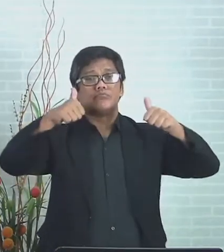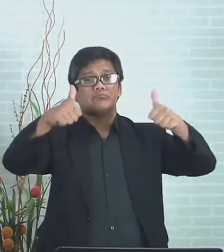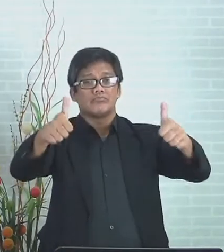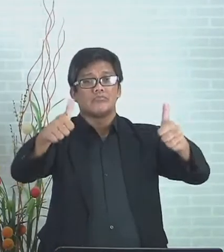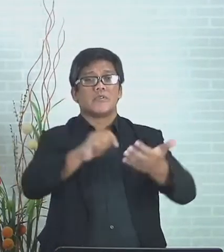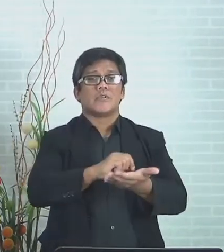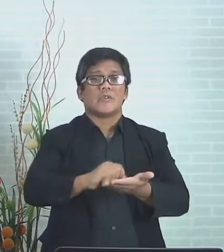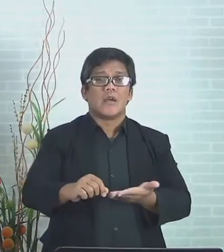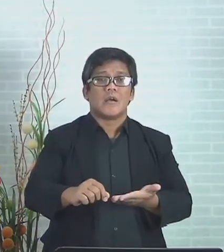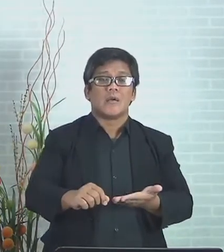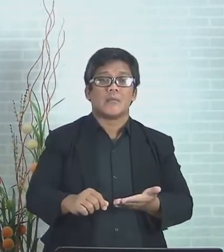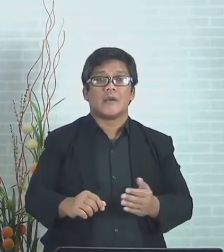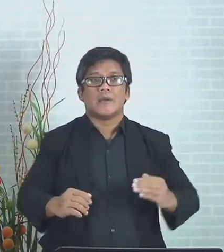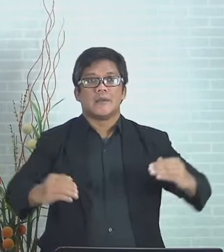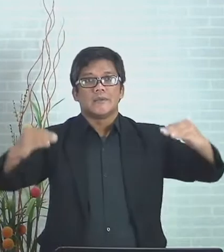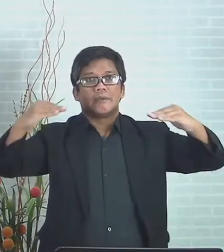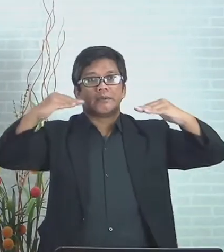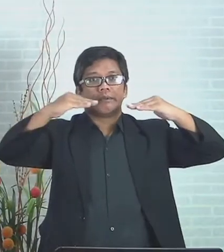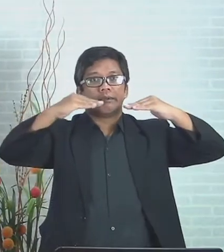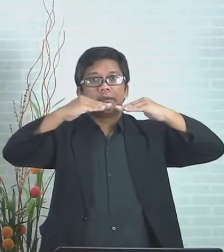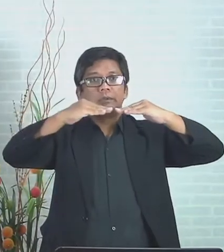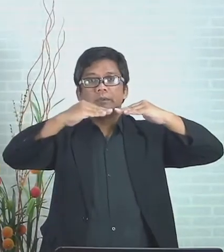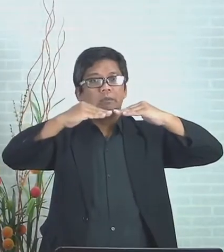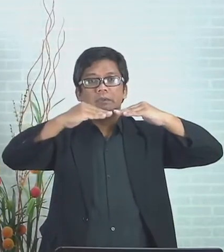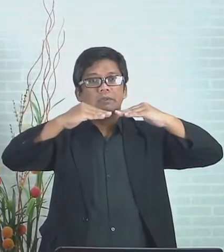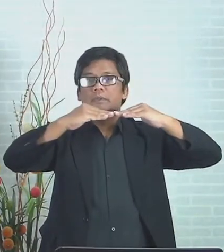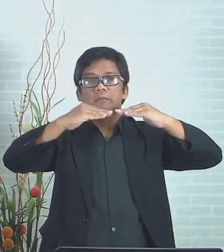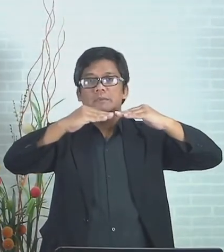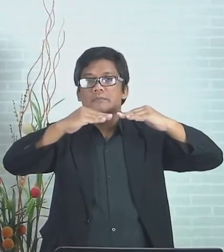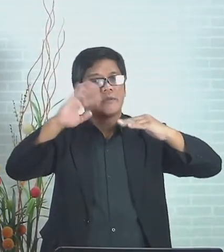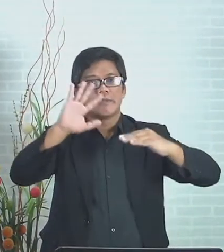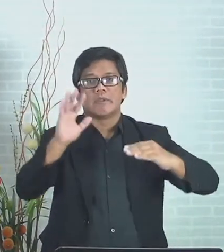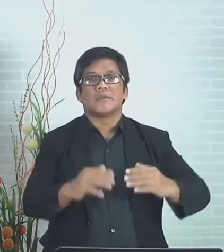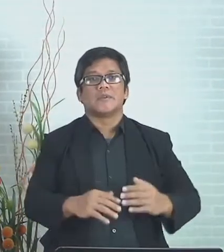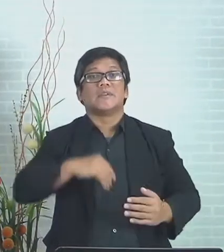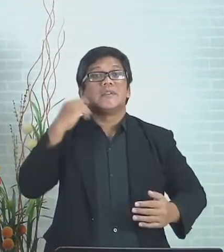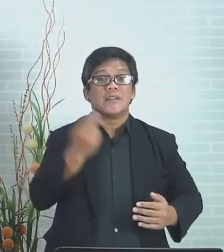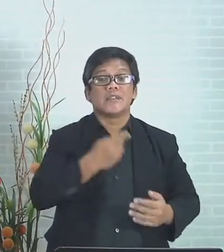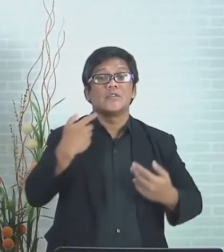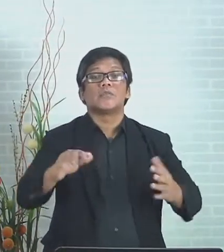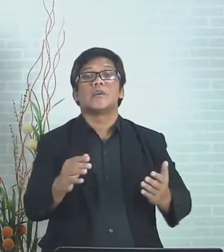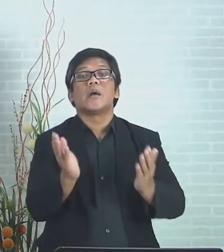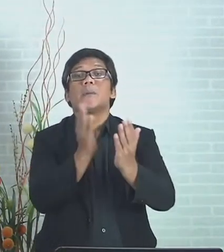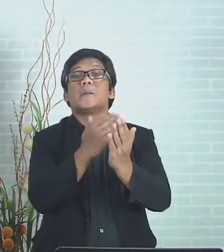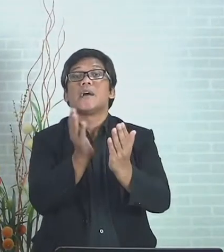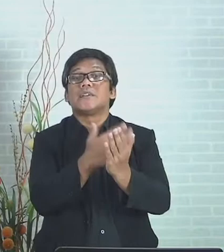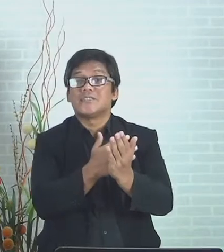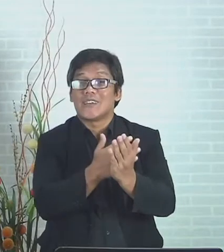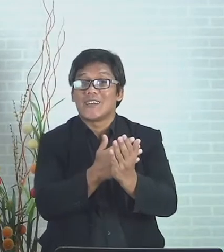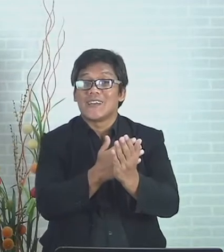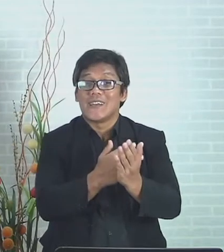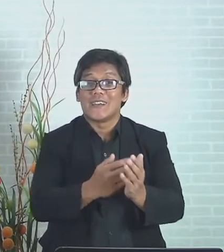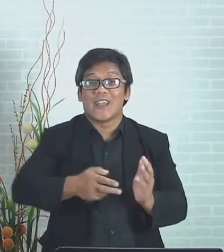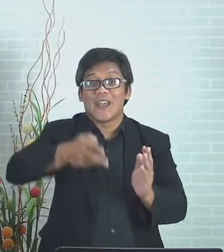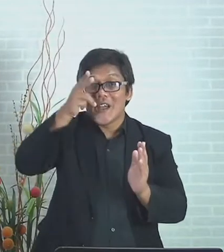yang bisa disejajarkan dengan apapun itu tadi kita sudah baca di dalam Khan 9